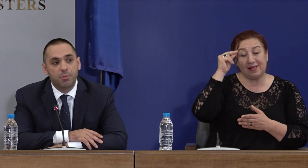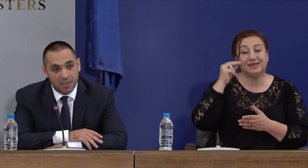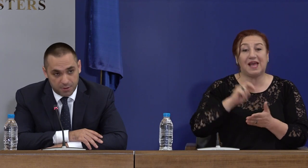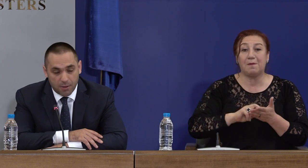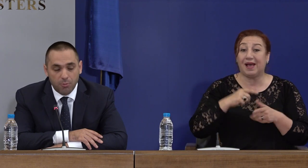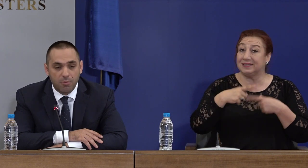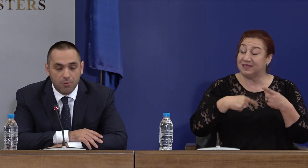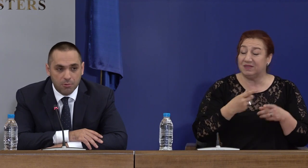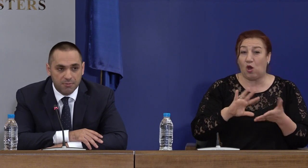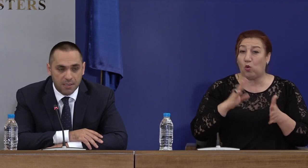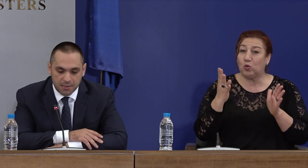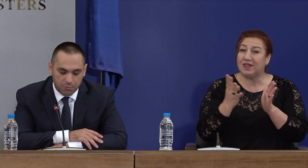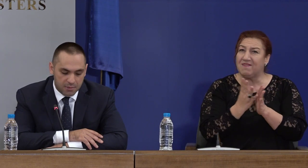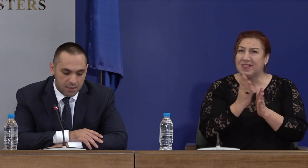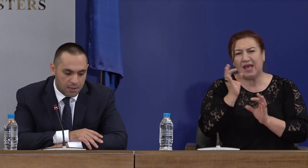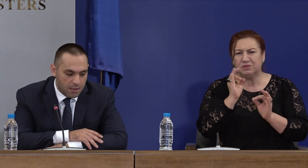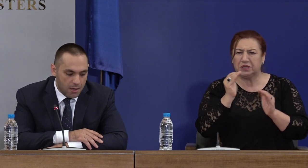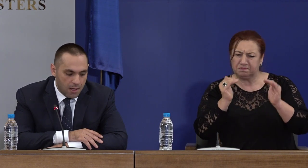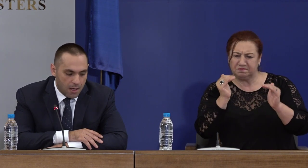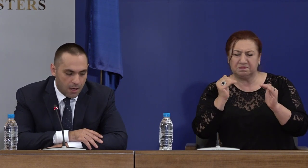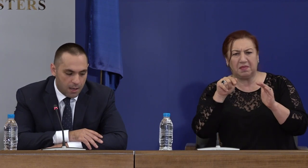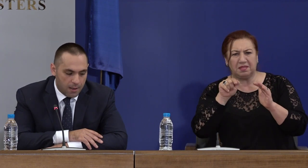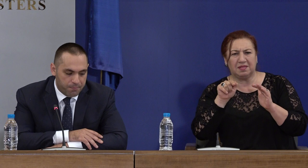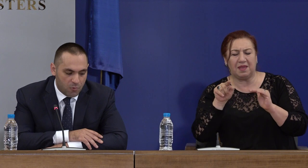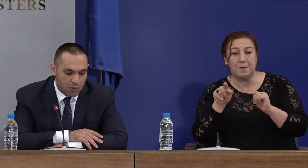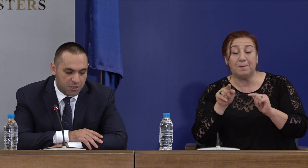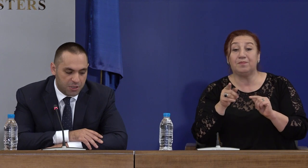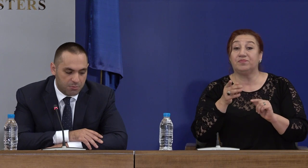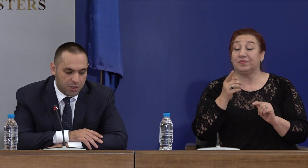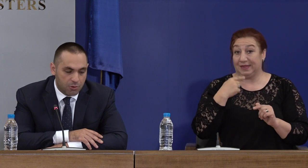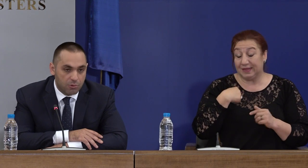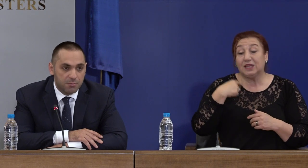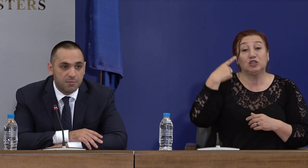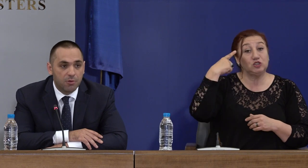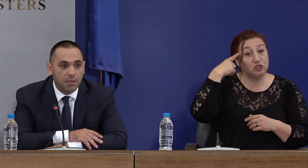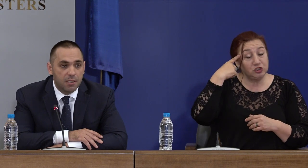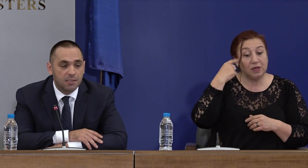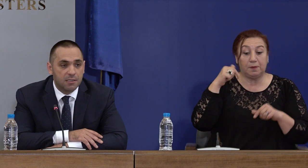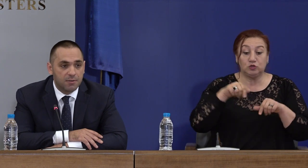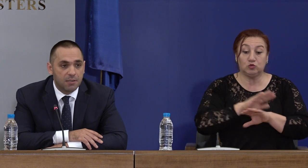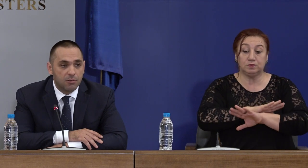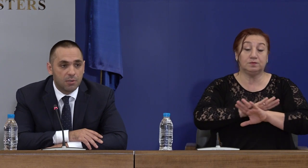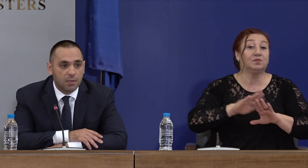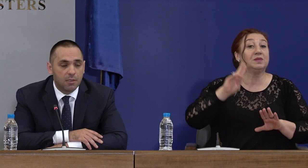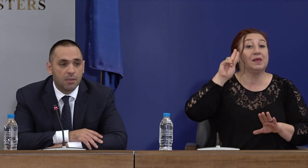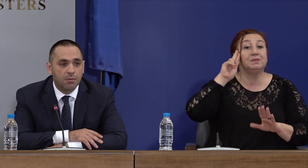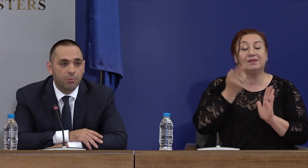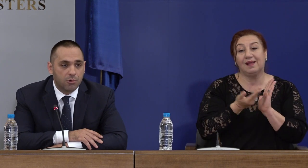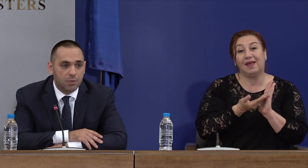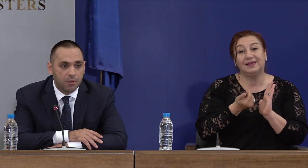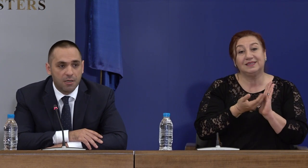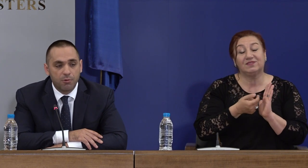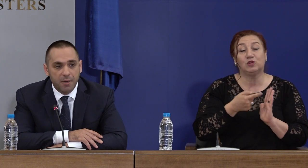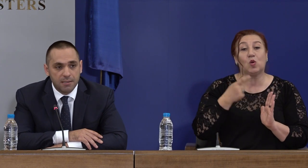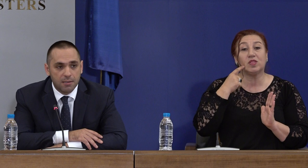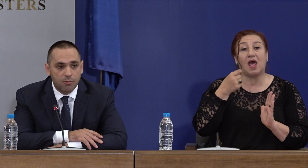ще придобие, даже малко по-малко от 19%. Тоест, считам, че тук сме изпълнили изискванията на